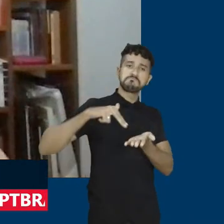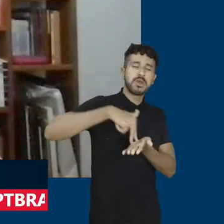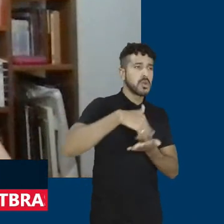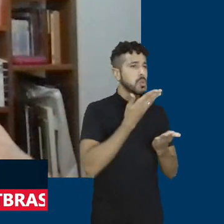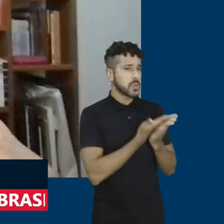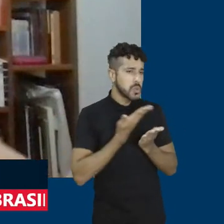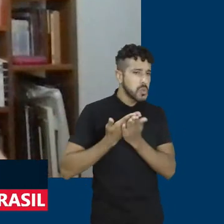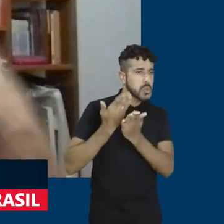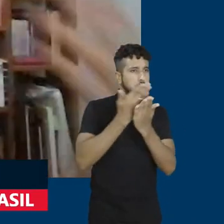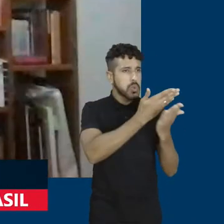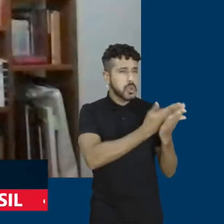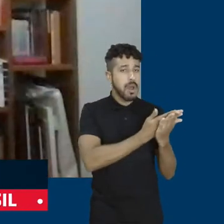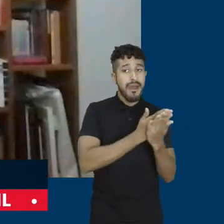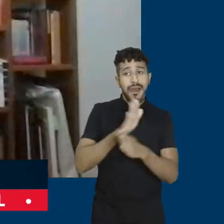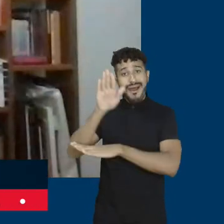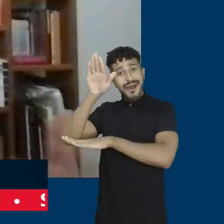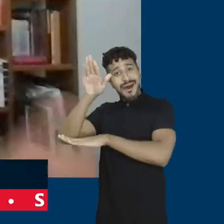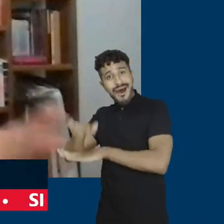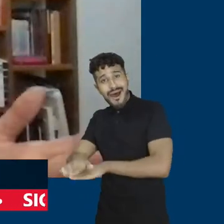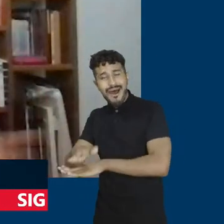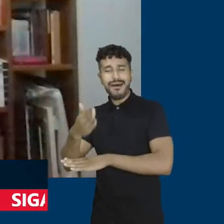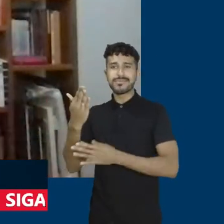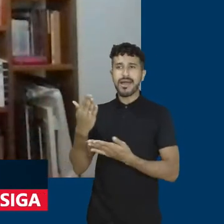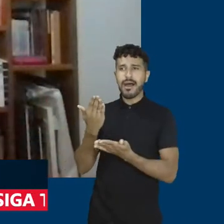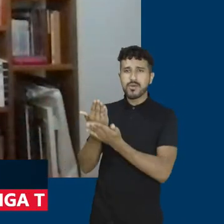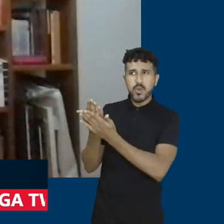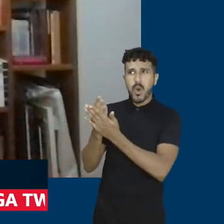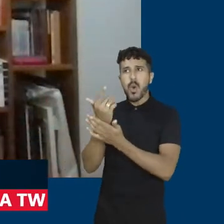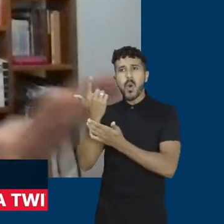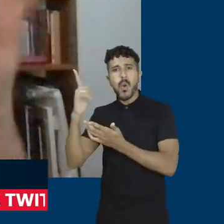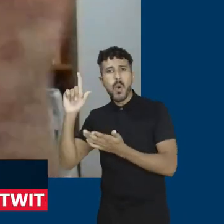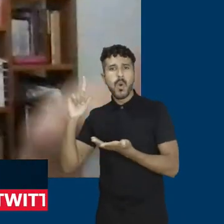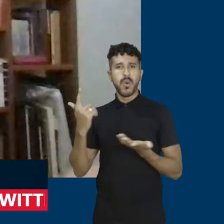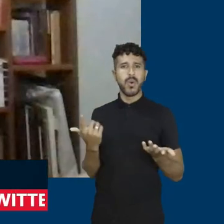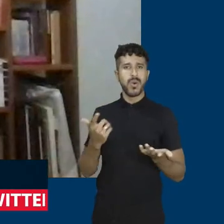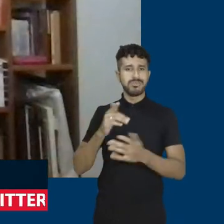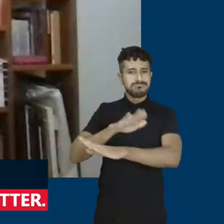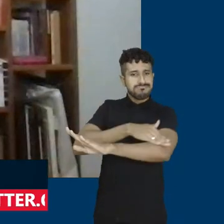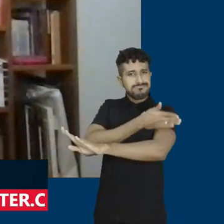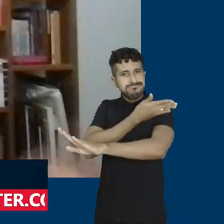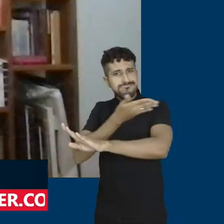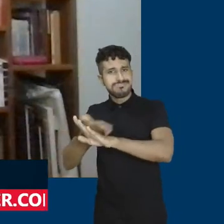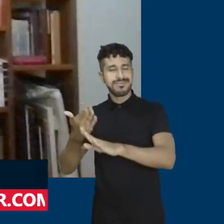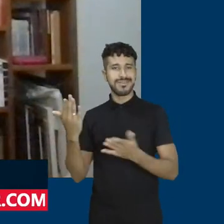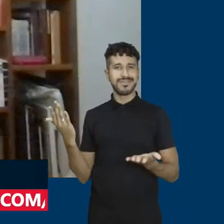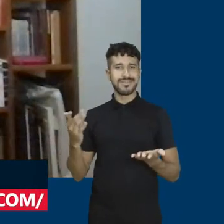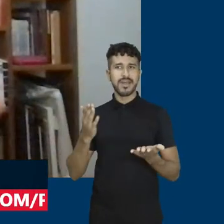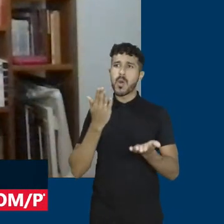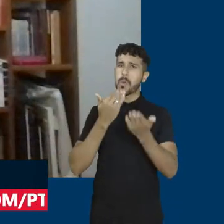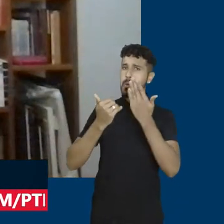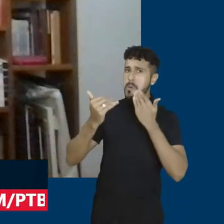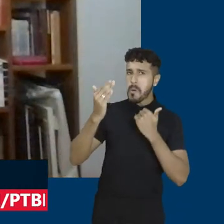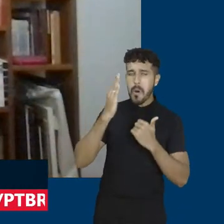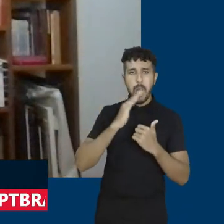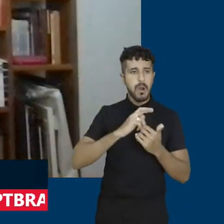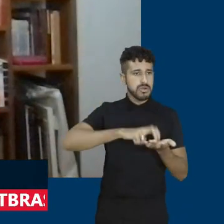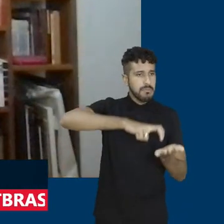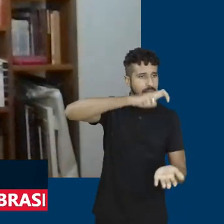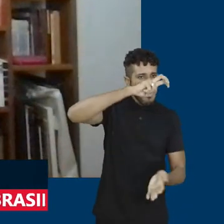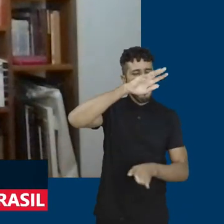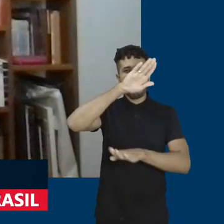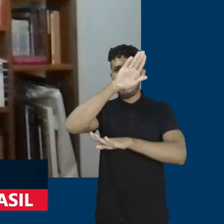fazendo extra classe, que se alimenta. Quem tem tempo integral tem 5 vezes alimento, né, ao longo dos,